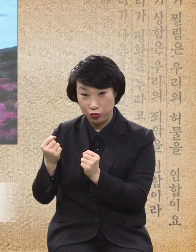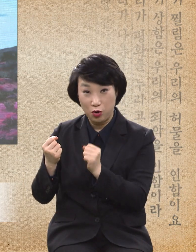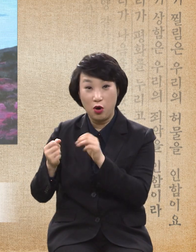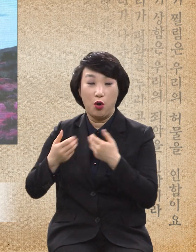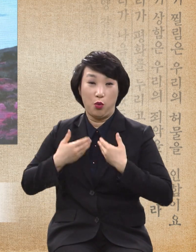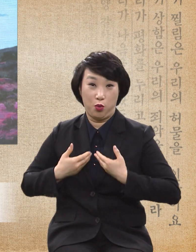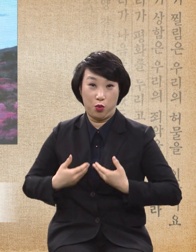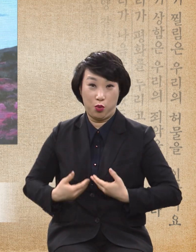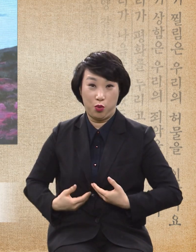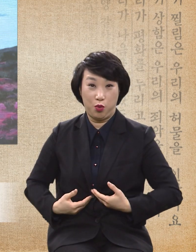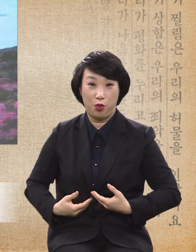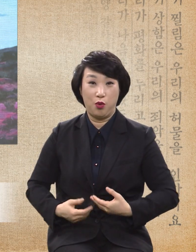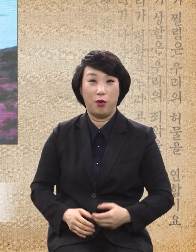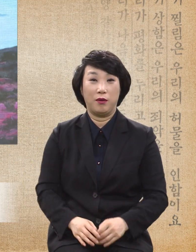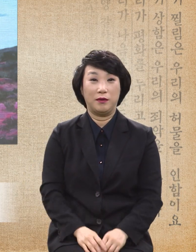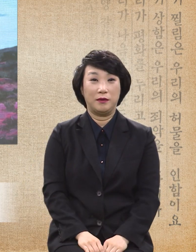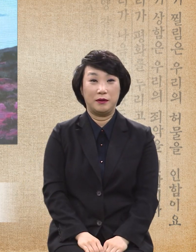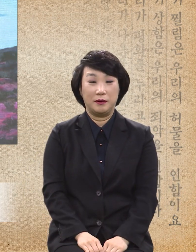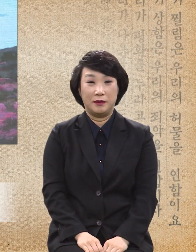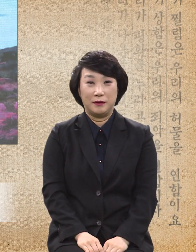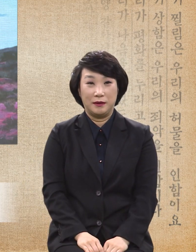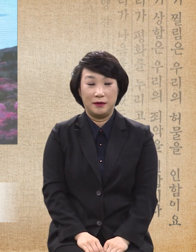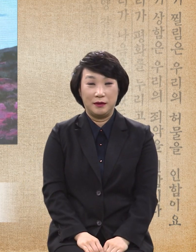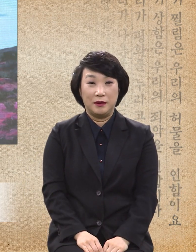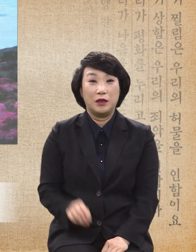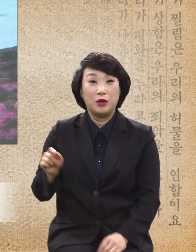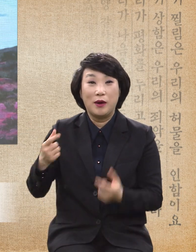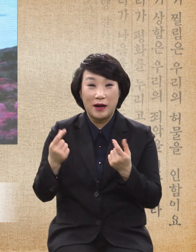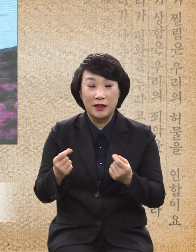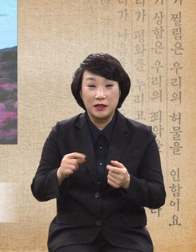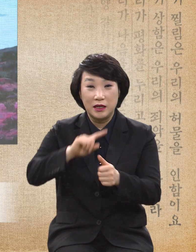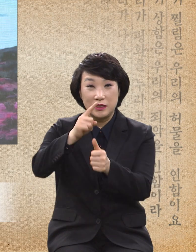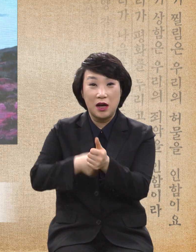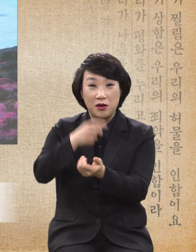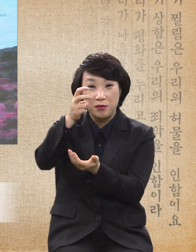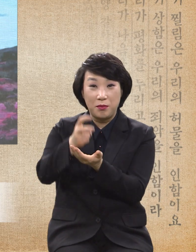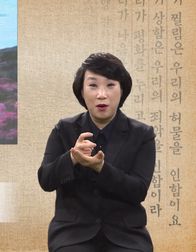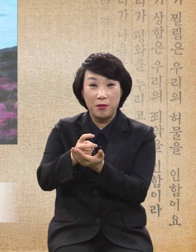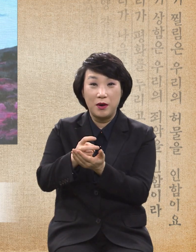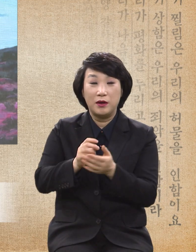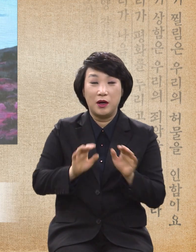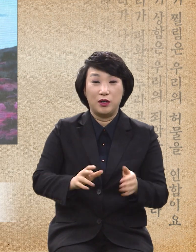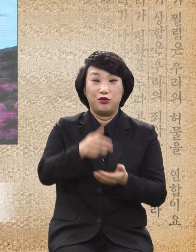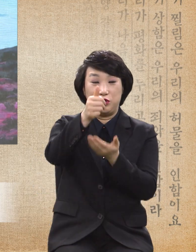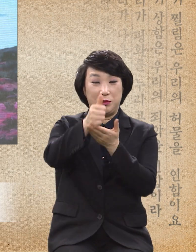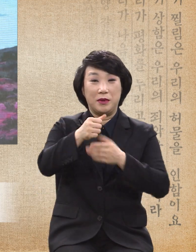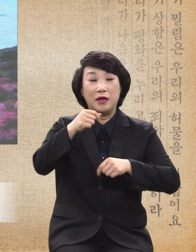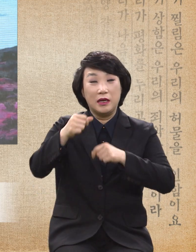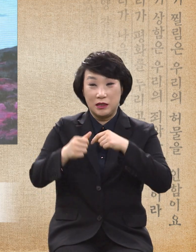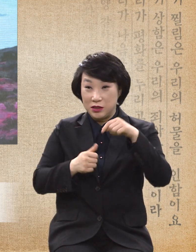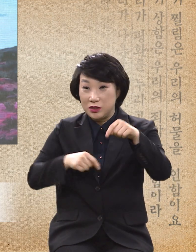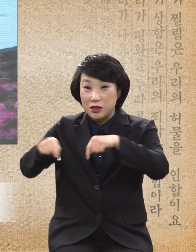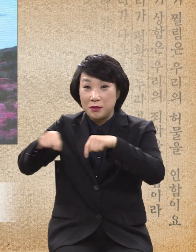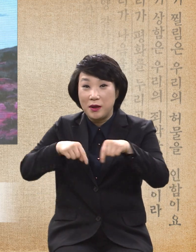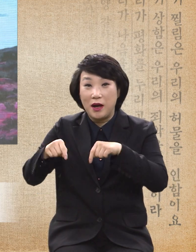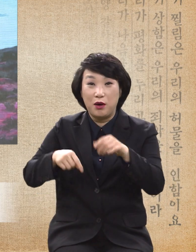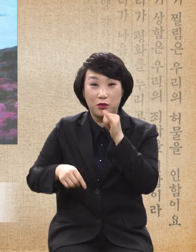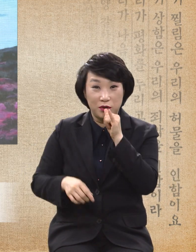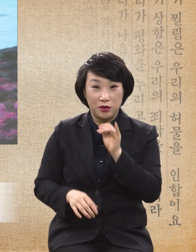순종하고 고요해졌으니 이와 같이 자연 질서를 자기 마음대로 지배하시는